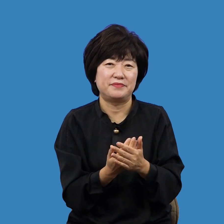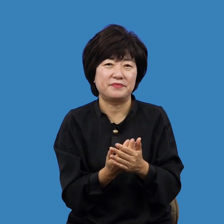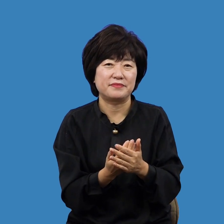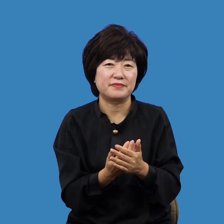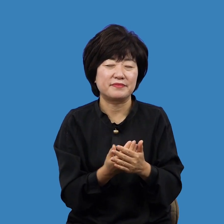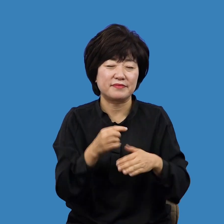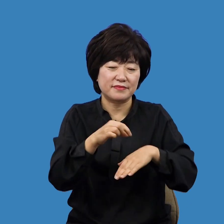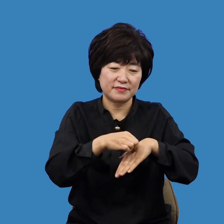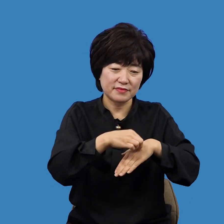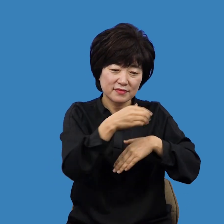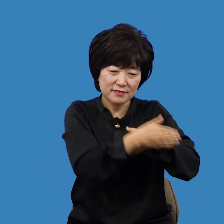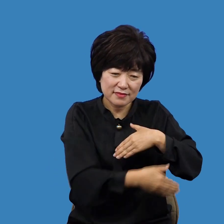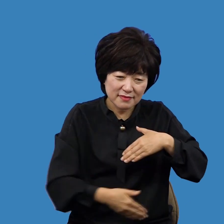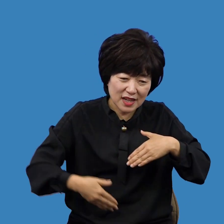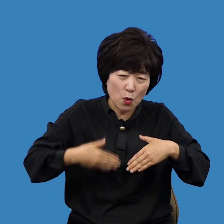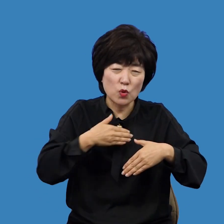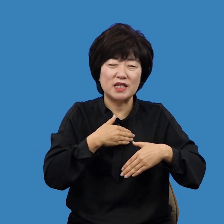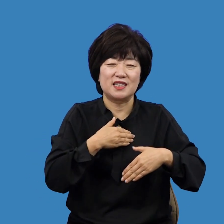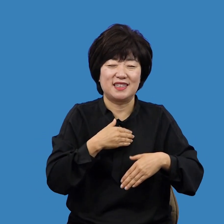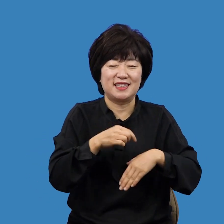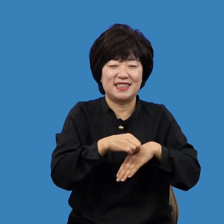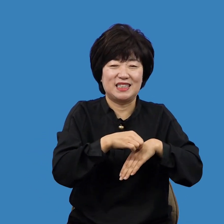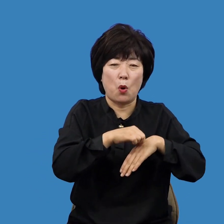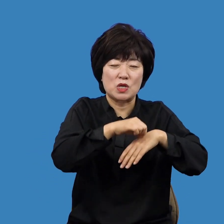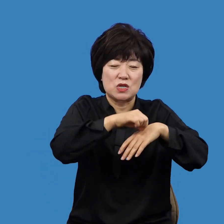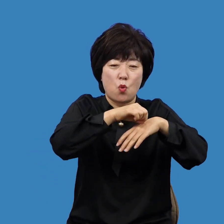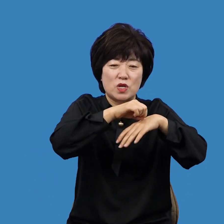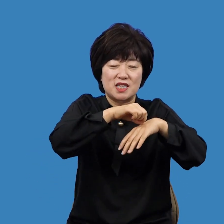난 고깃덩어리인데 이러고 있는 거야.